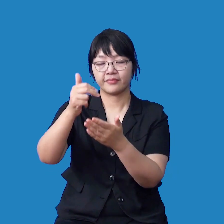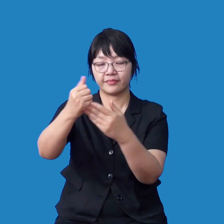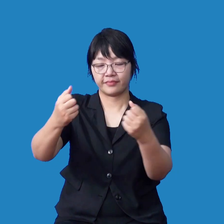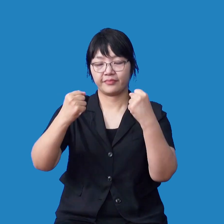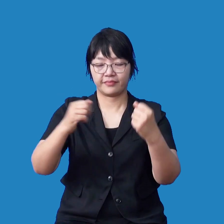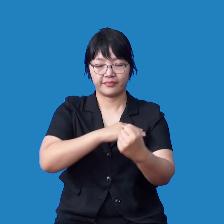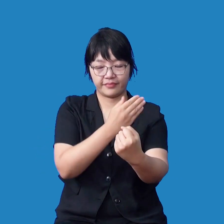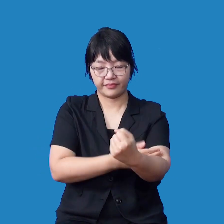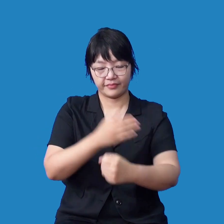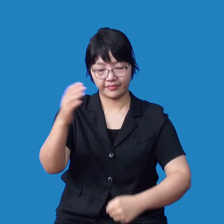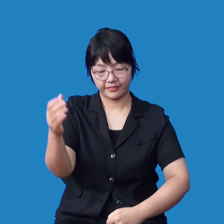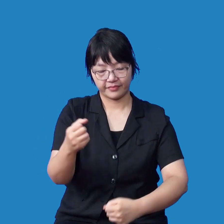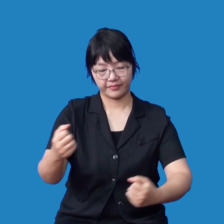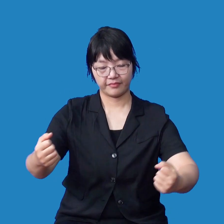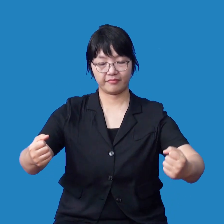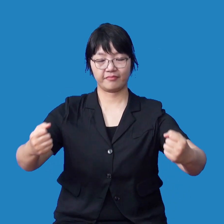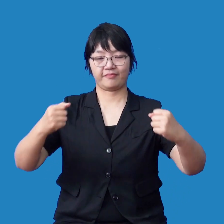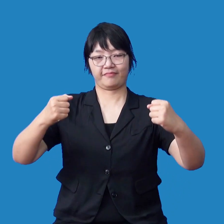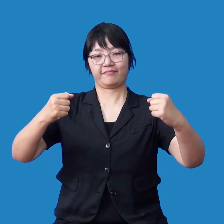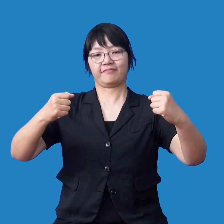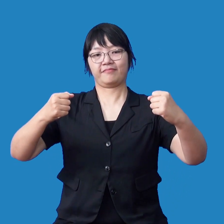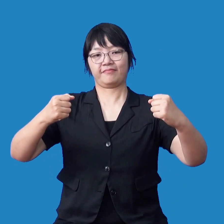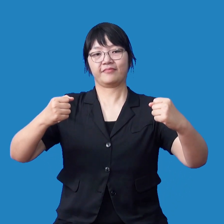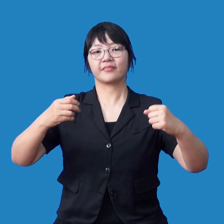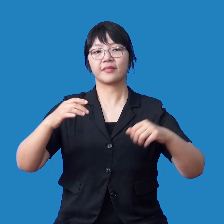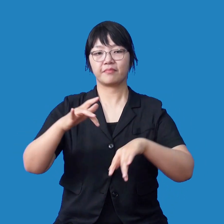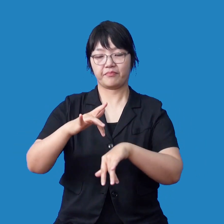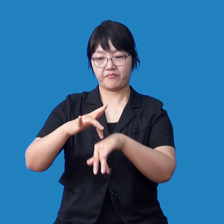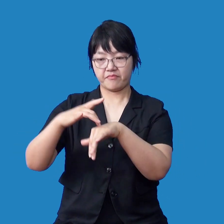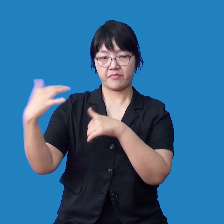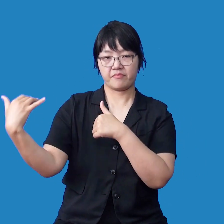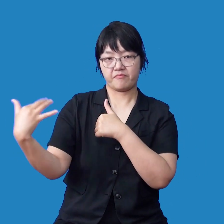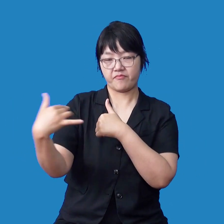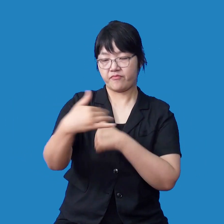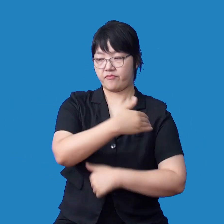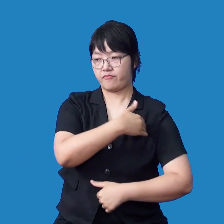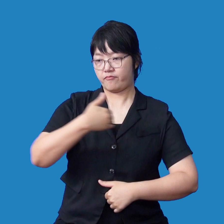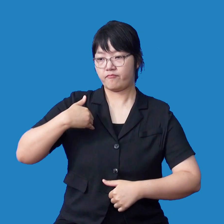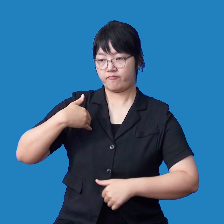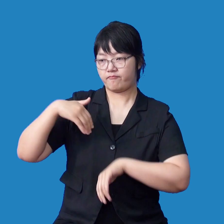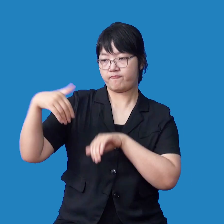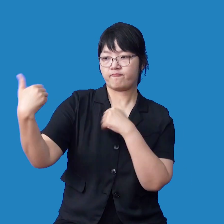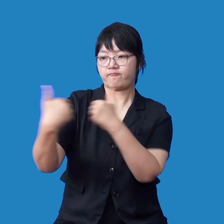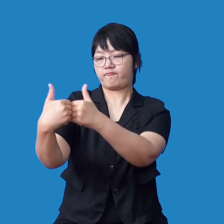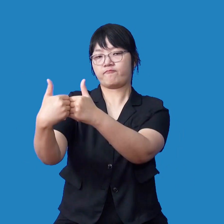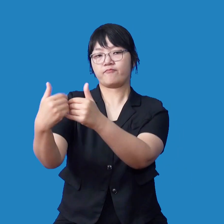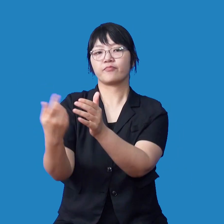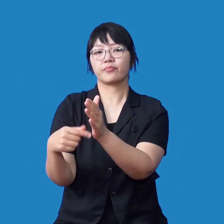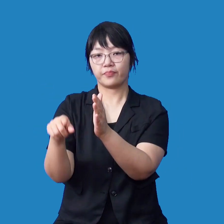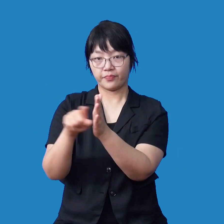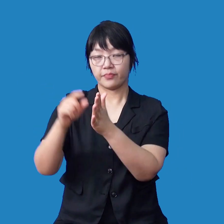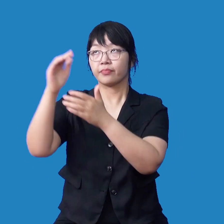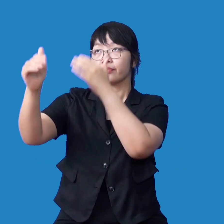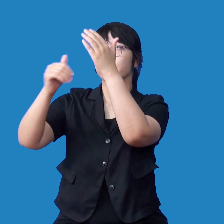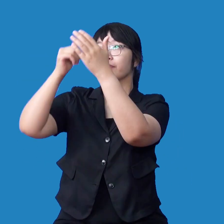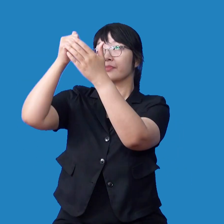힘의 능력으로 강건하여지고, 그 다음 마귀의 관계를 능히 대적하기 위하여